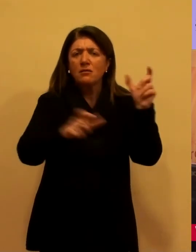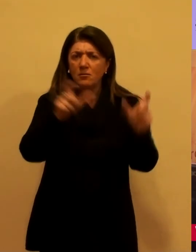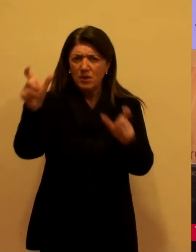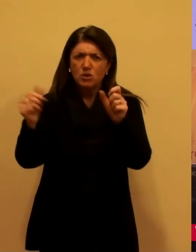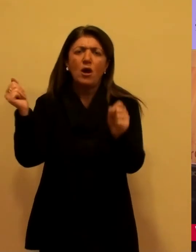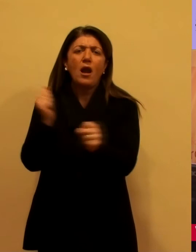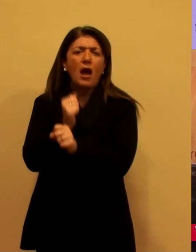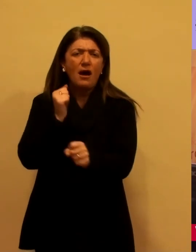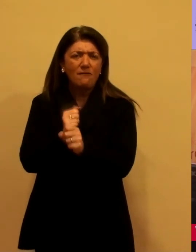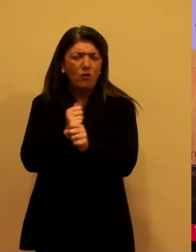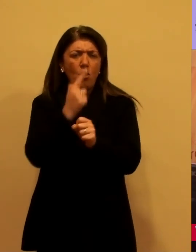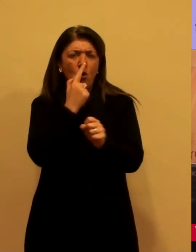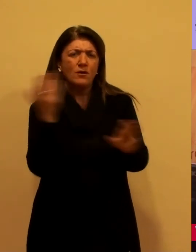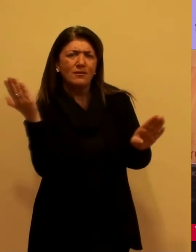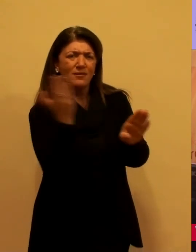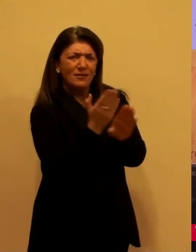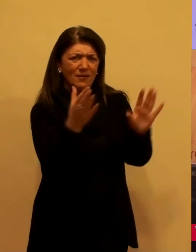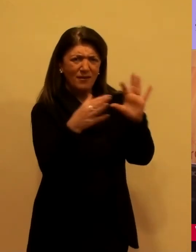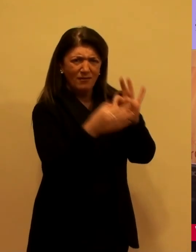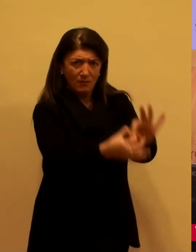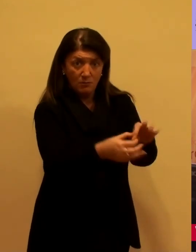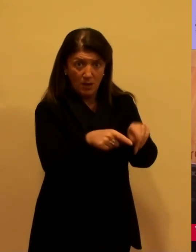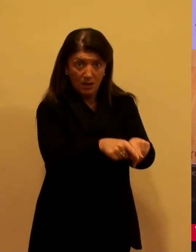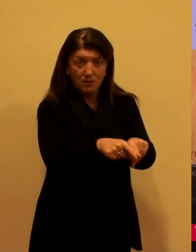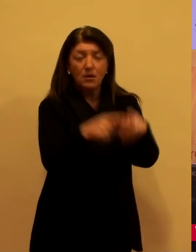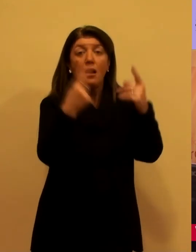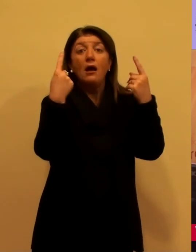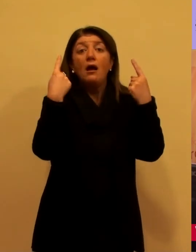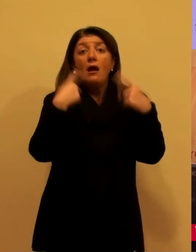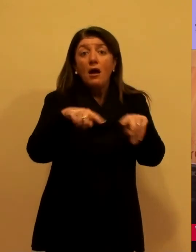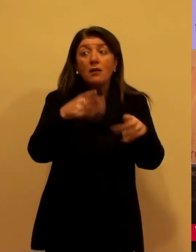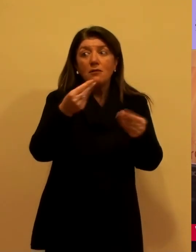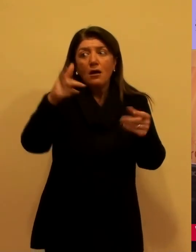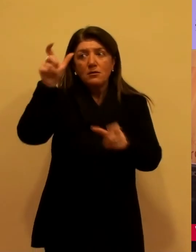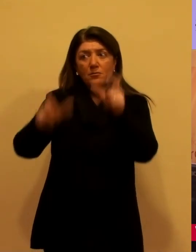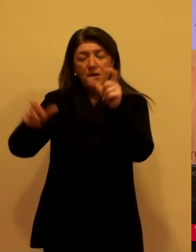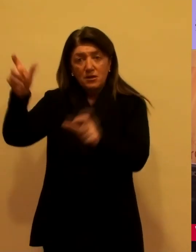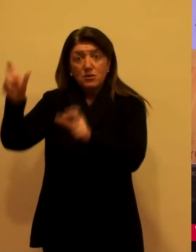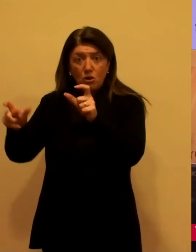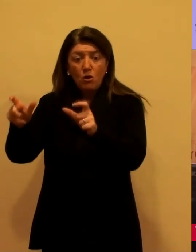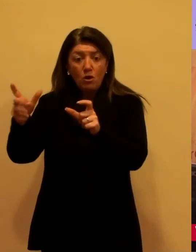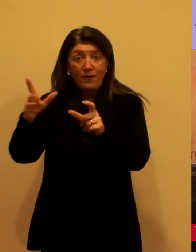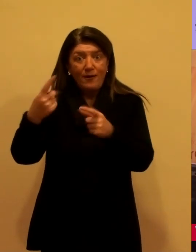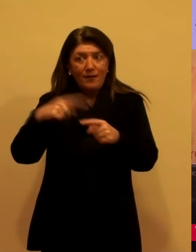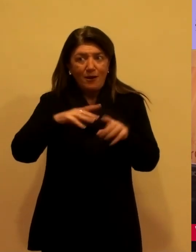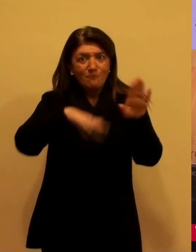lavorano direttamente, quindi un'alta percentuale di persone che vengono coinvolte dalle attività.